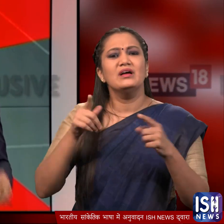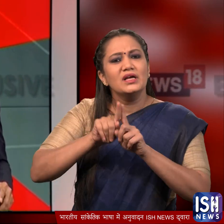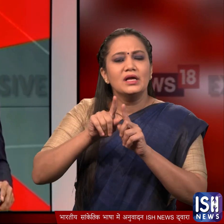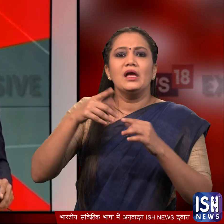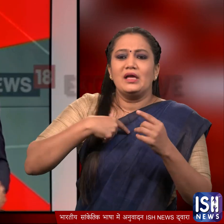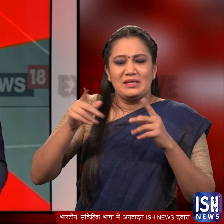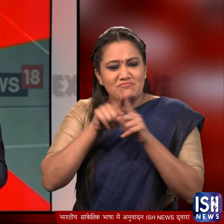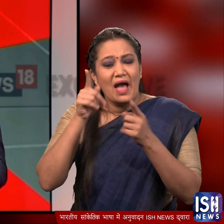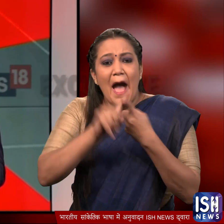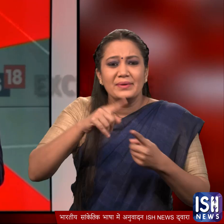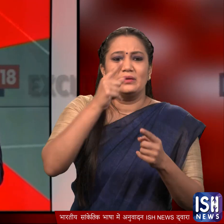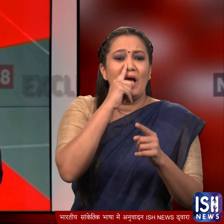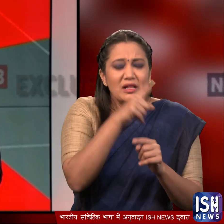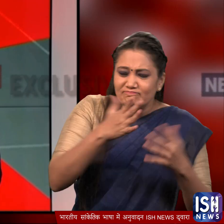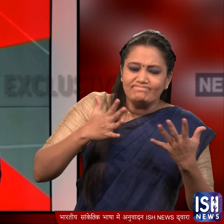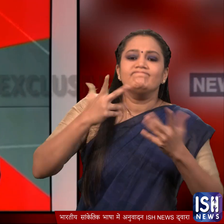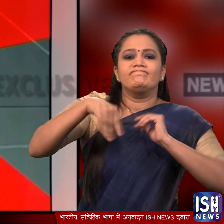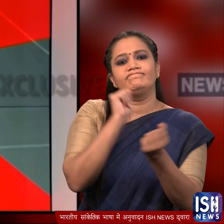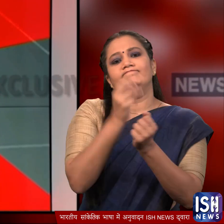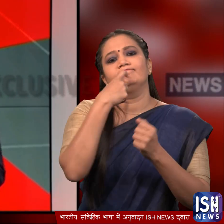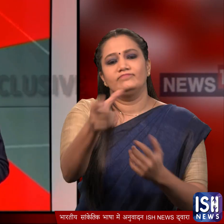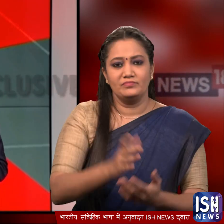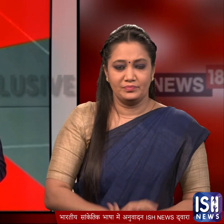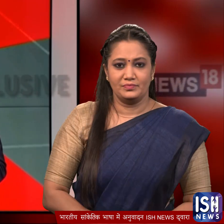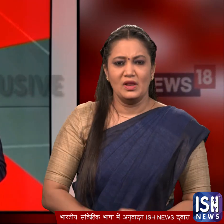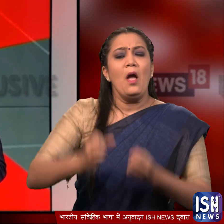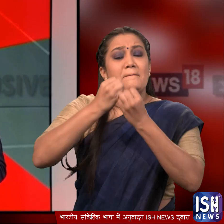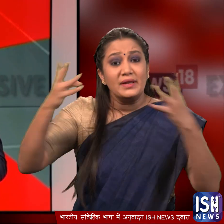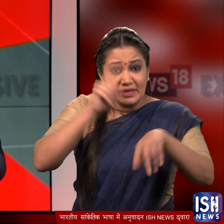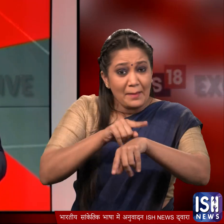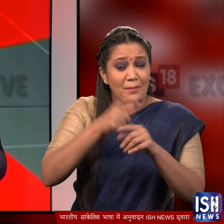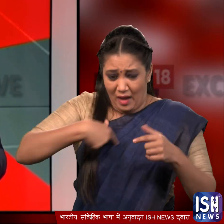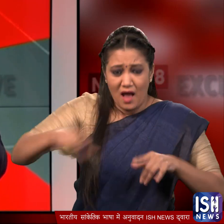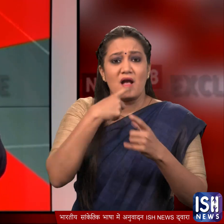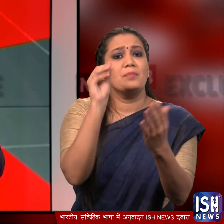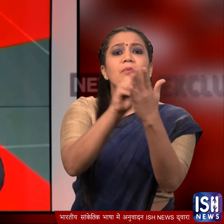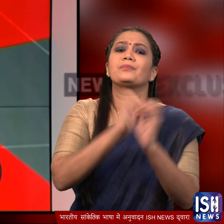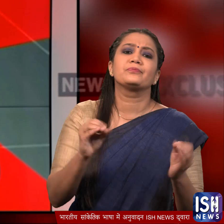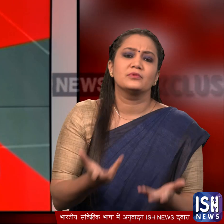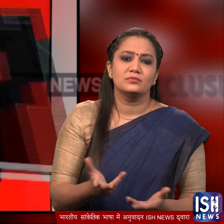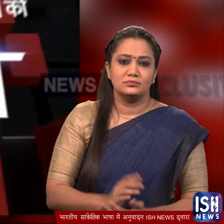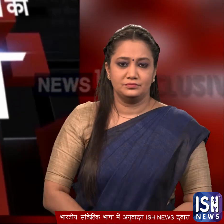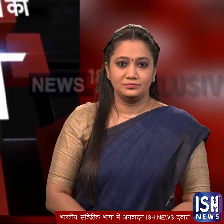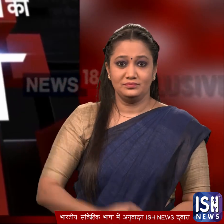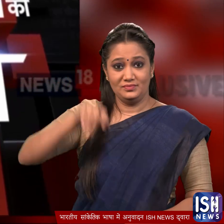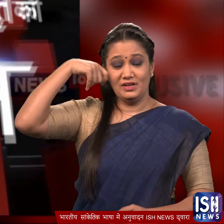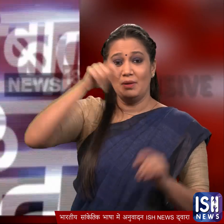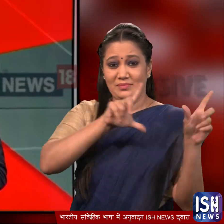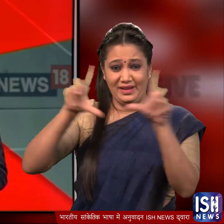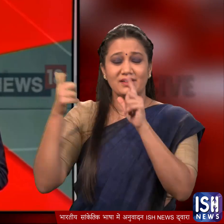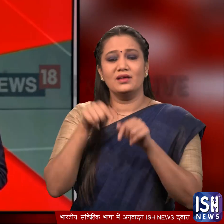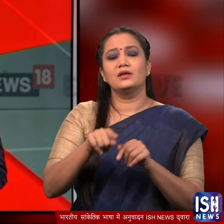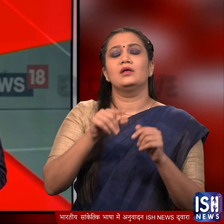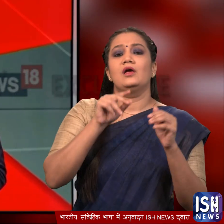अपनी मनमानी करते हैं, उनका शिकार होने के बाद मामला पुलिस तक पहुंचता है। बहुत से मामलों की तो शिकायत भी हम लोग दर्ज नहीं कराते।